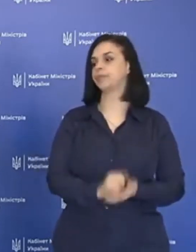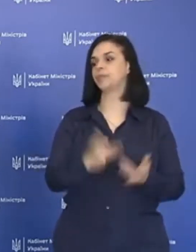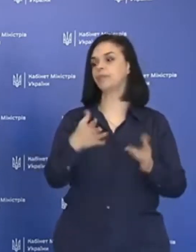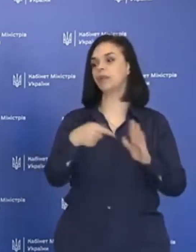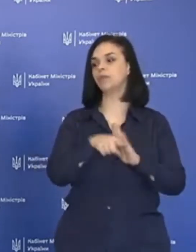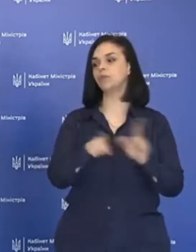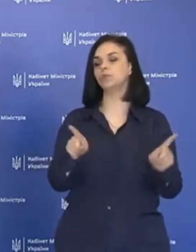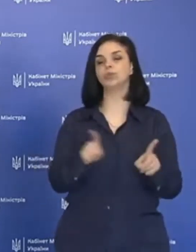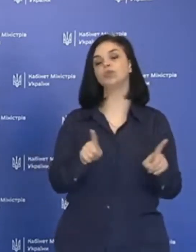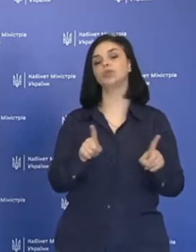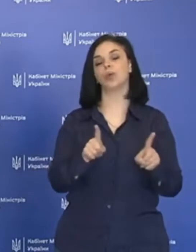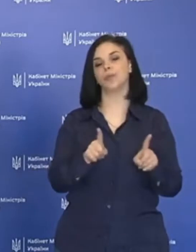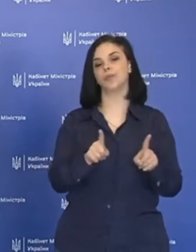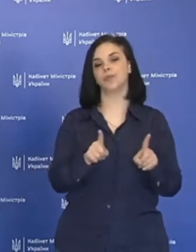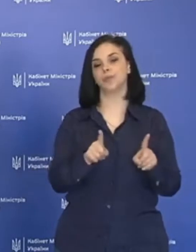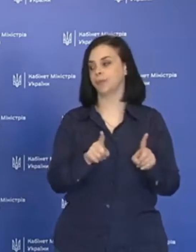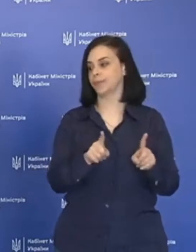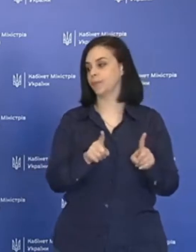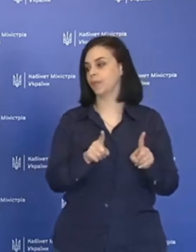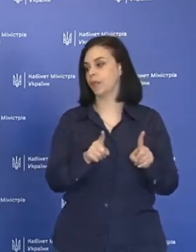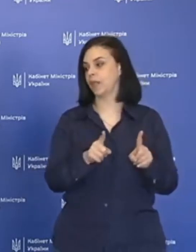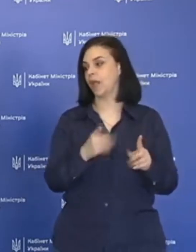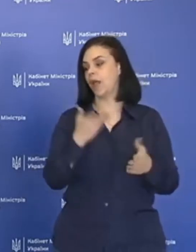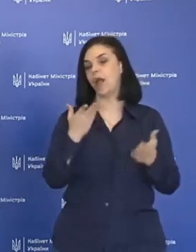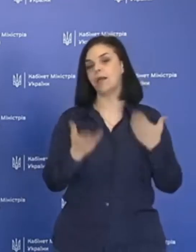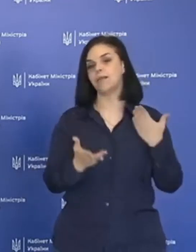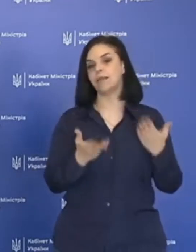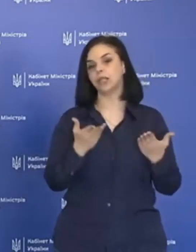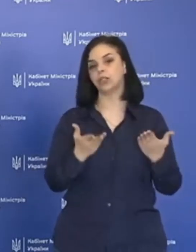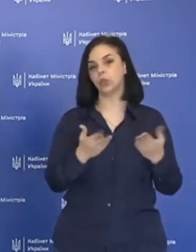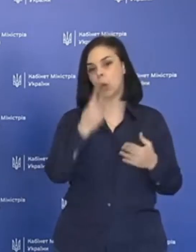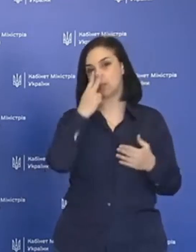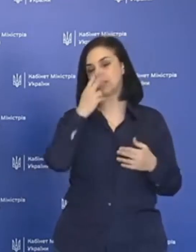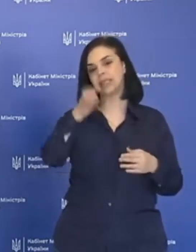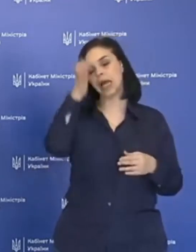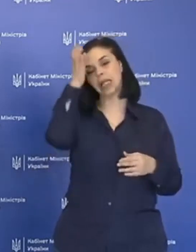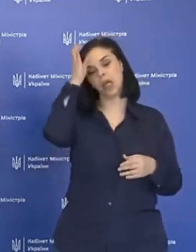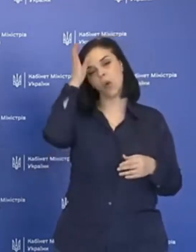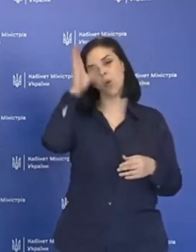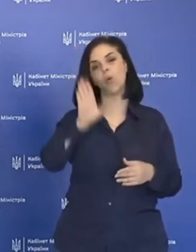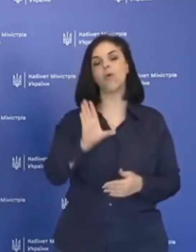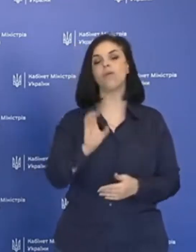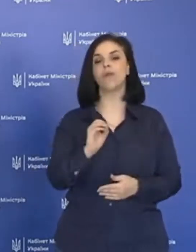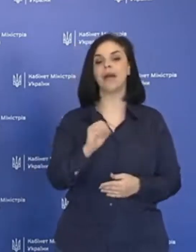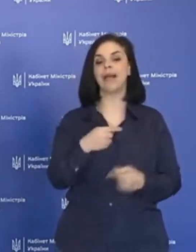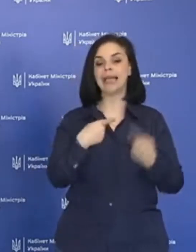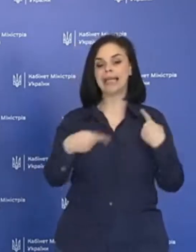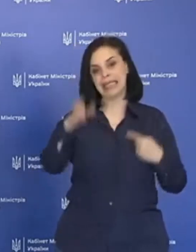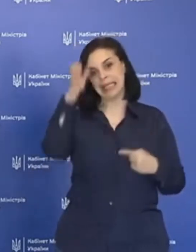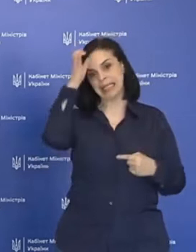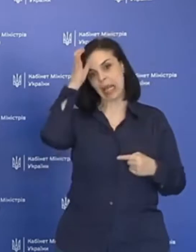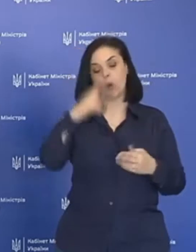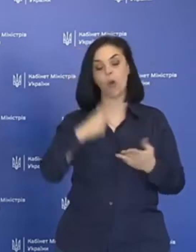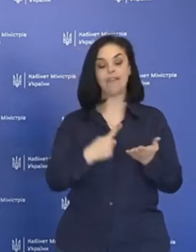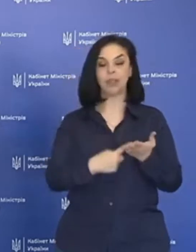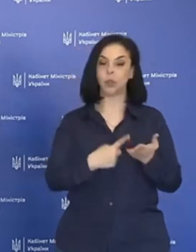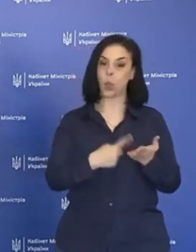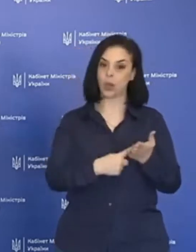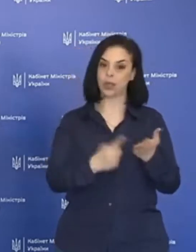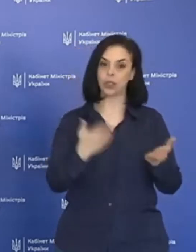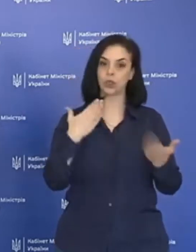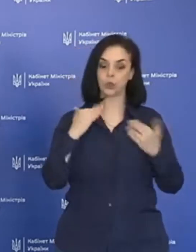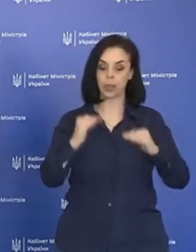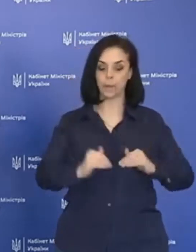Справа в тому, що якщо подивитися на різні наукові докази